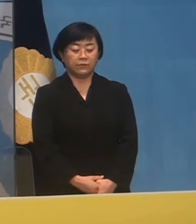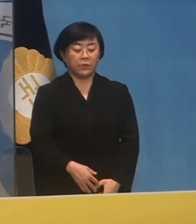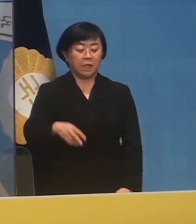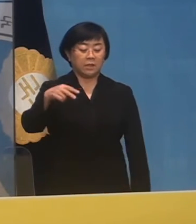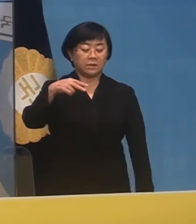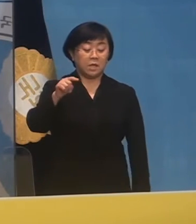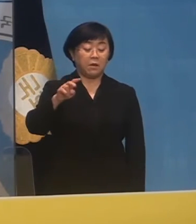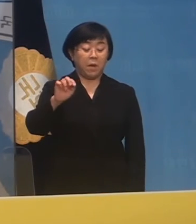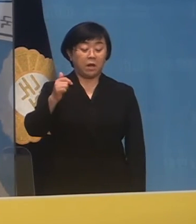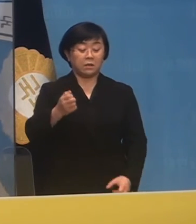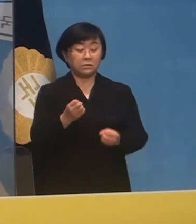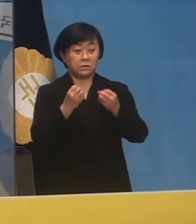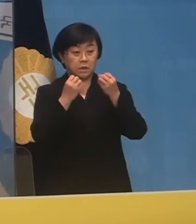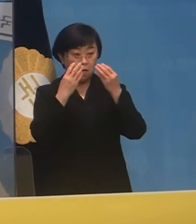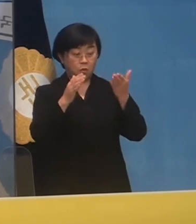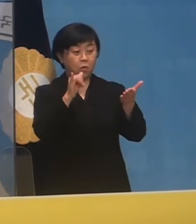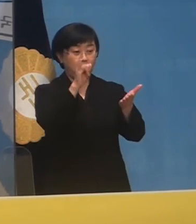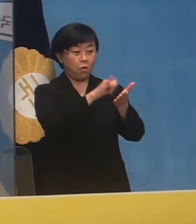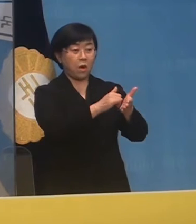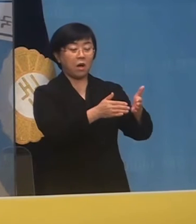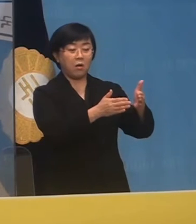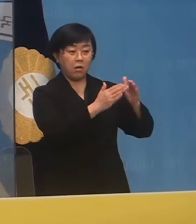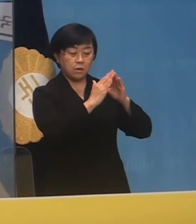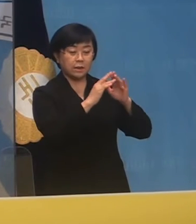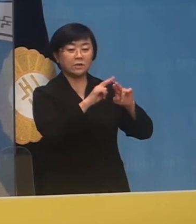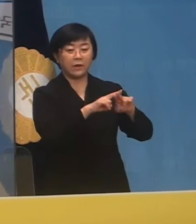새만금 신공항 건설 사업 처리하라.